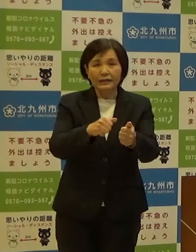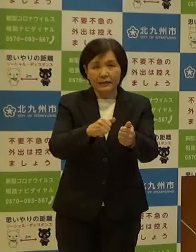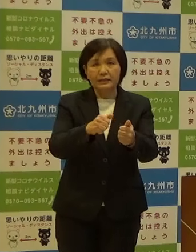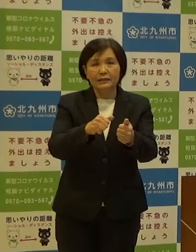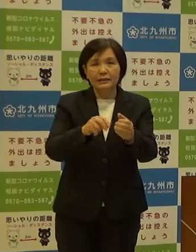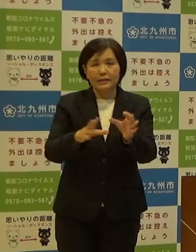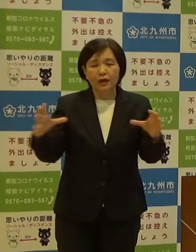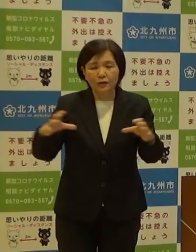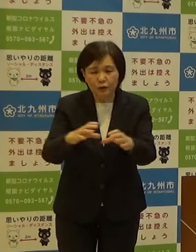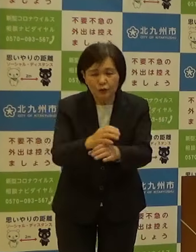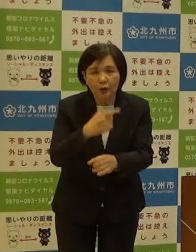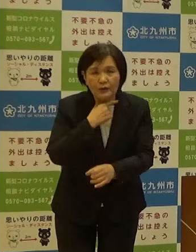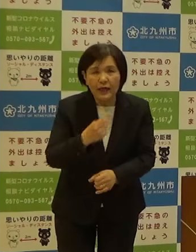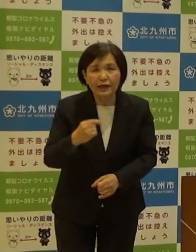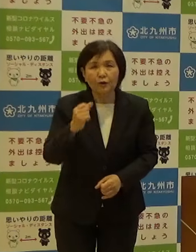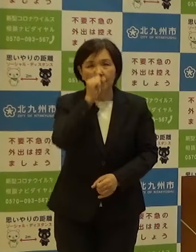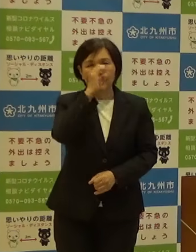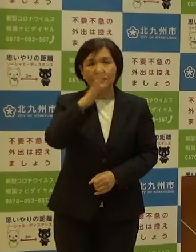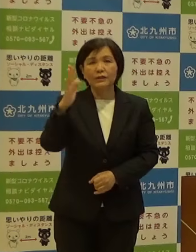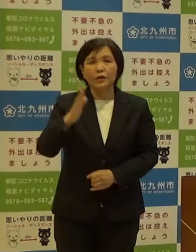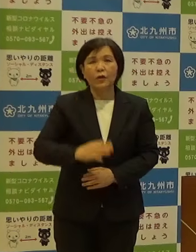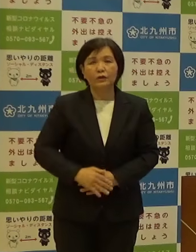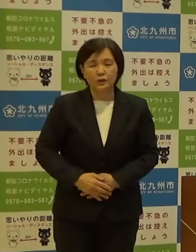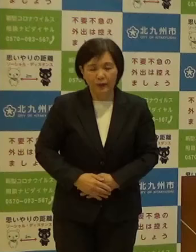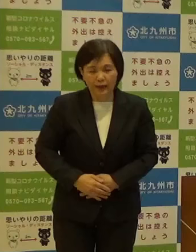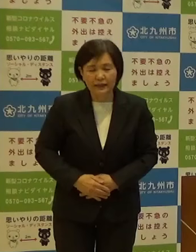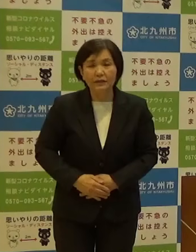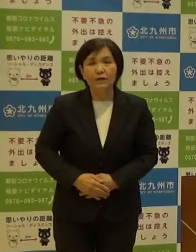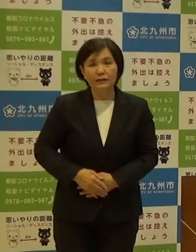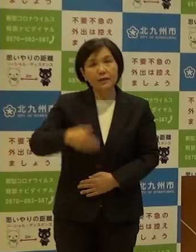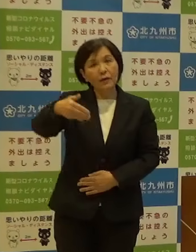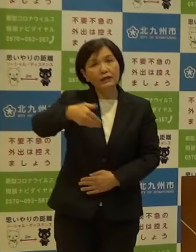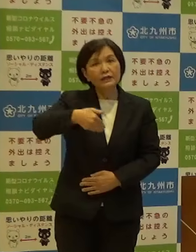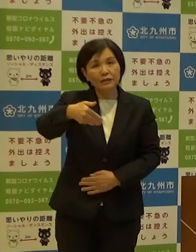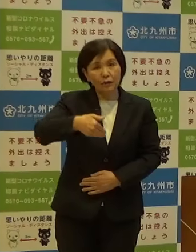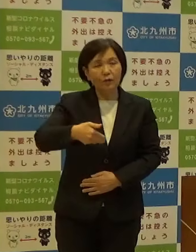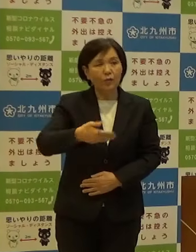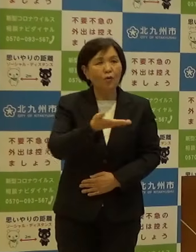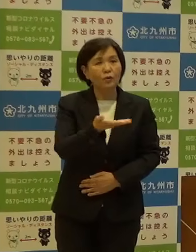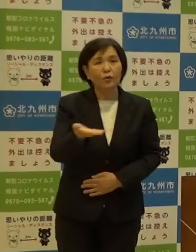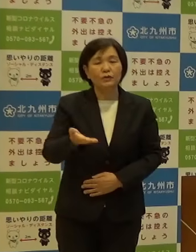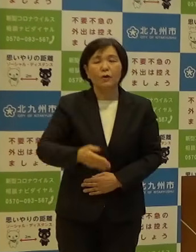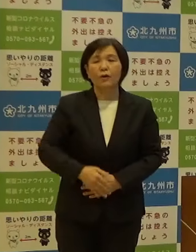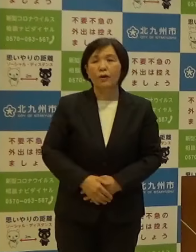であります。どうぞよろしくお願いいたします。それではご質問を伺いたいと思います。